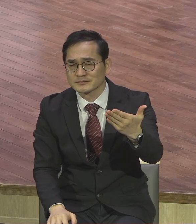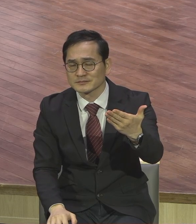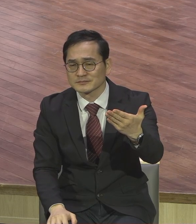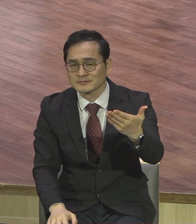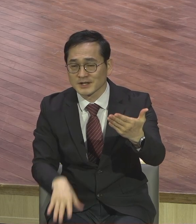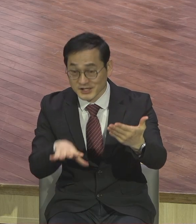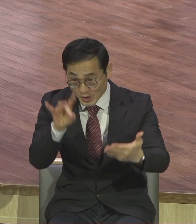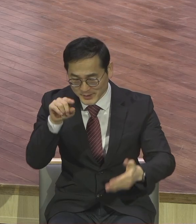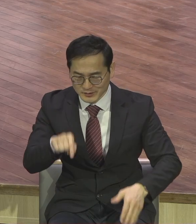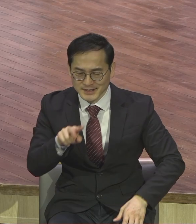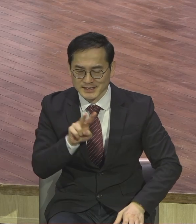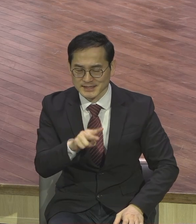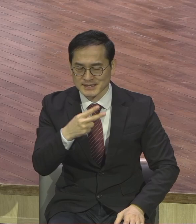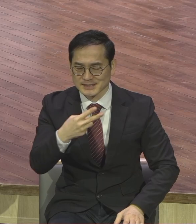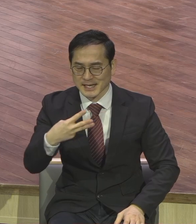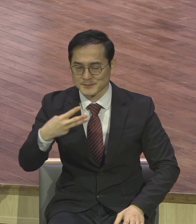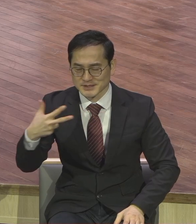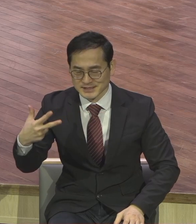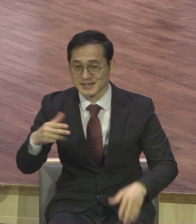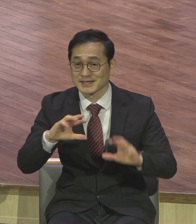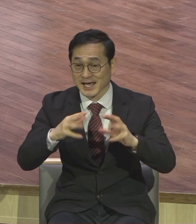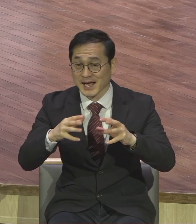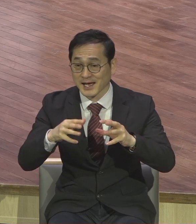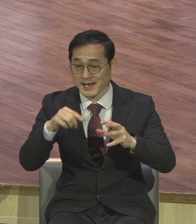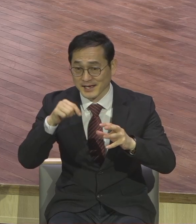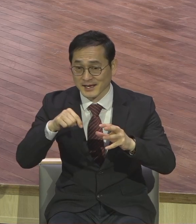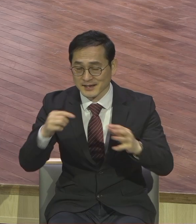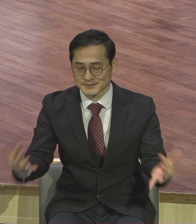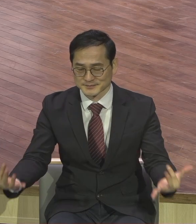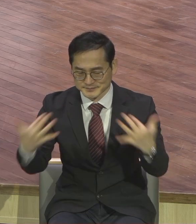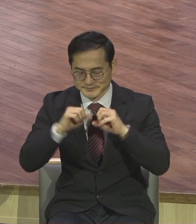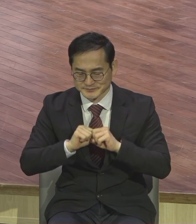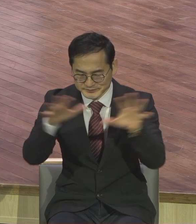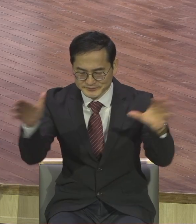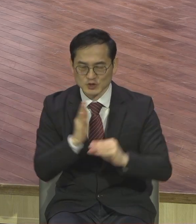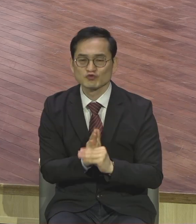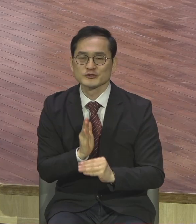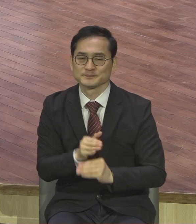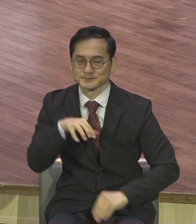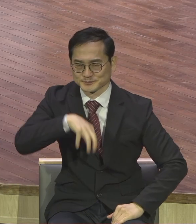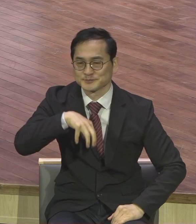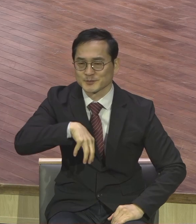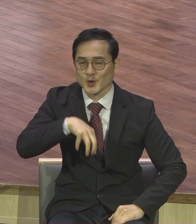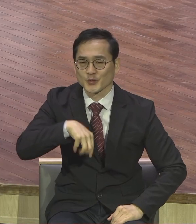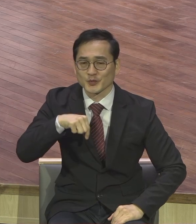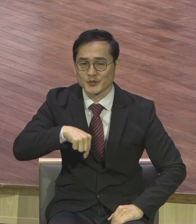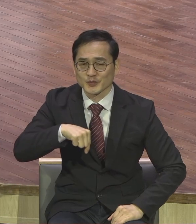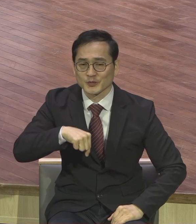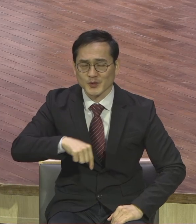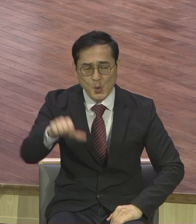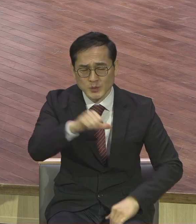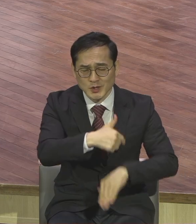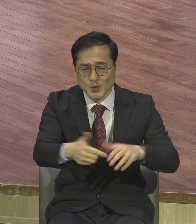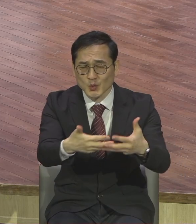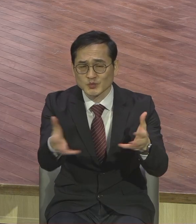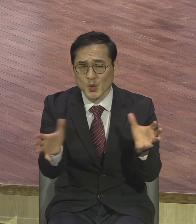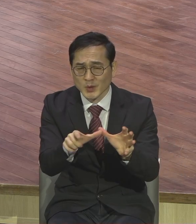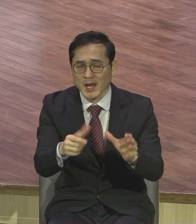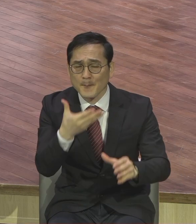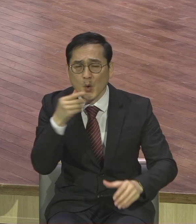플랫폼입니다. 237을 살릴 플랫폼, 영국교회가 237 나라 5천 종족을 복음화하는